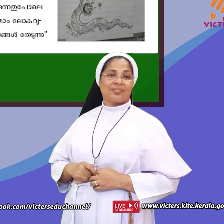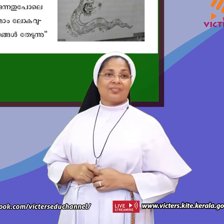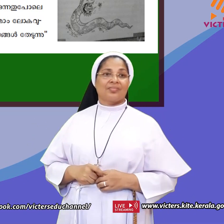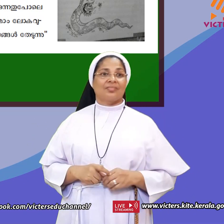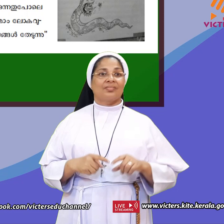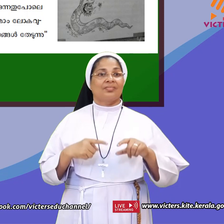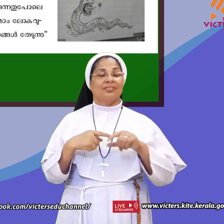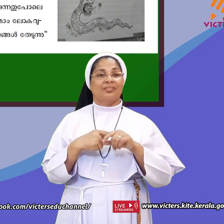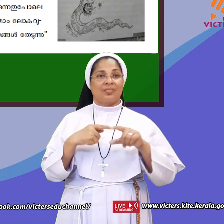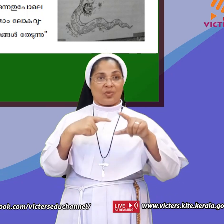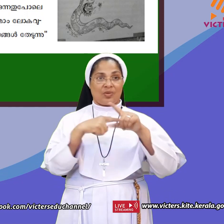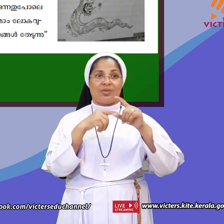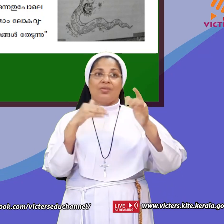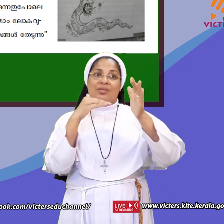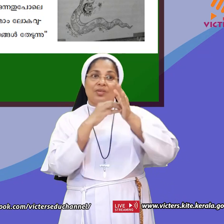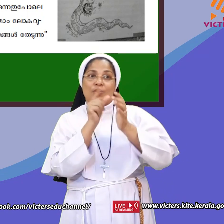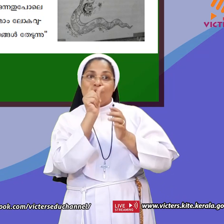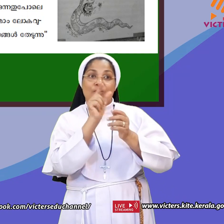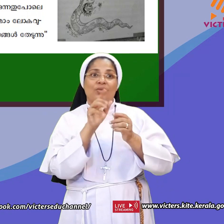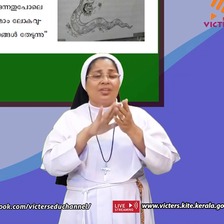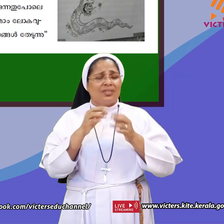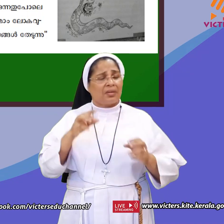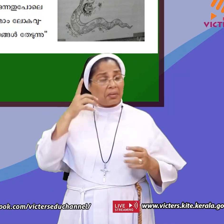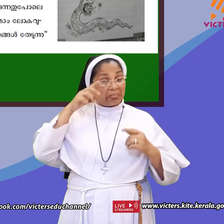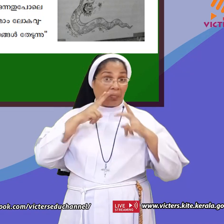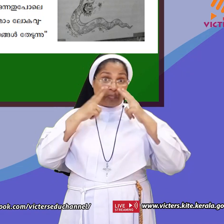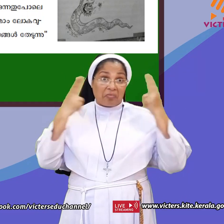എഴുത്തച്ഛൻ്റെ ഏറ്റവും പ്രശസ്തമായ വരികളാണിത്.